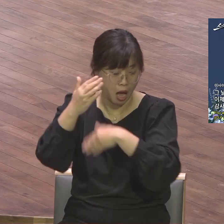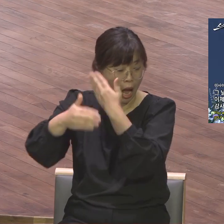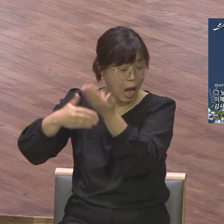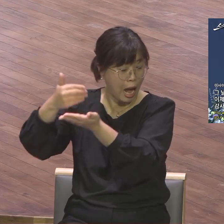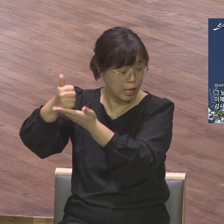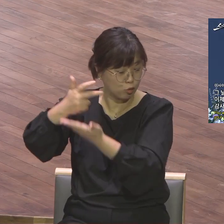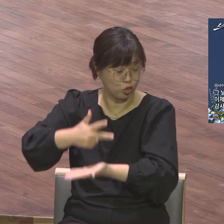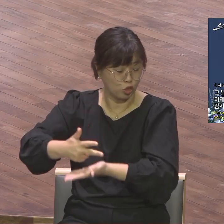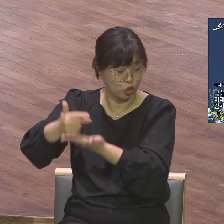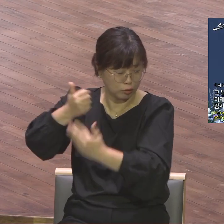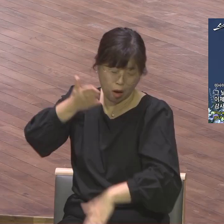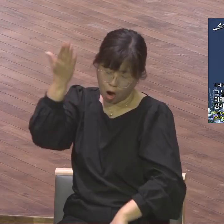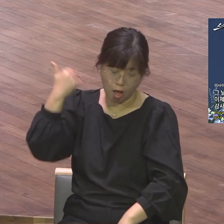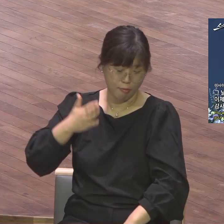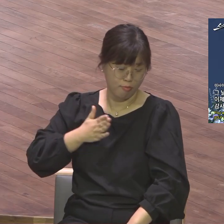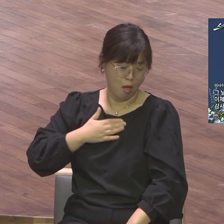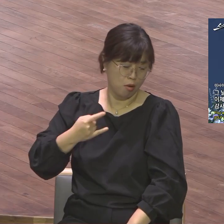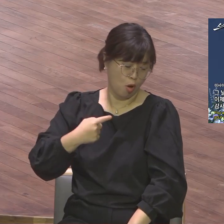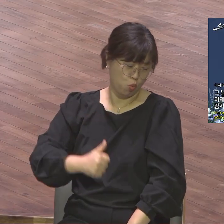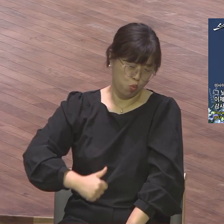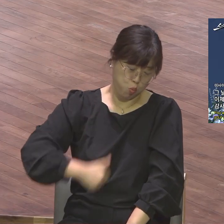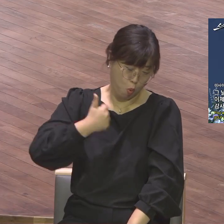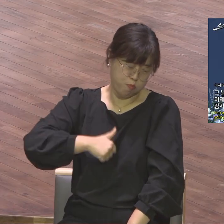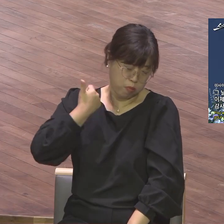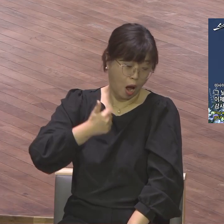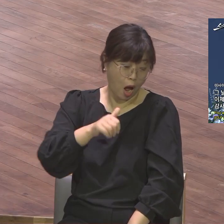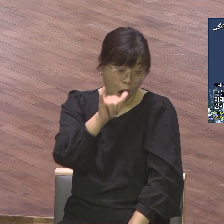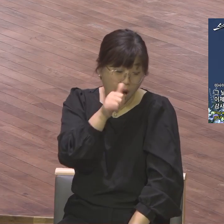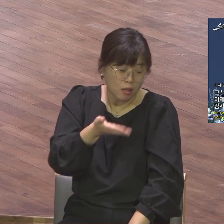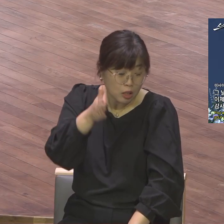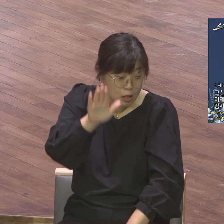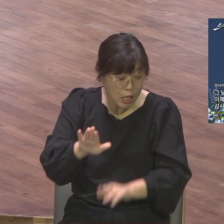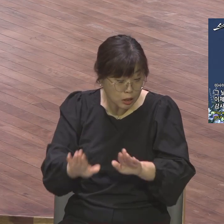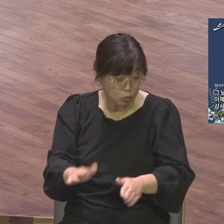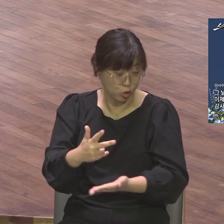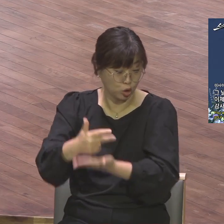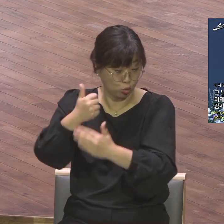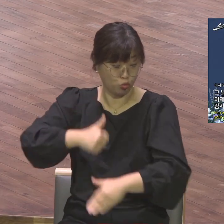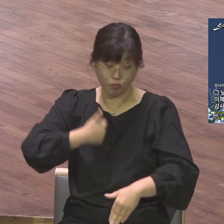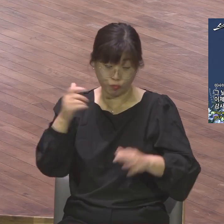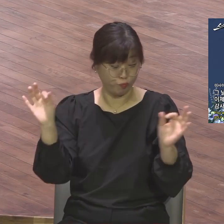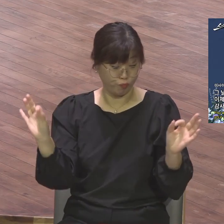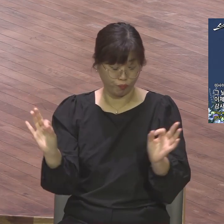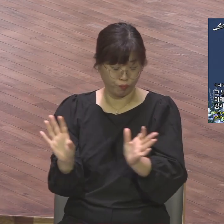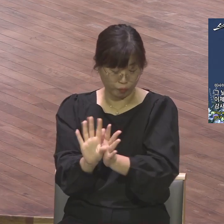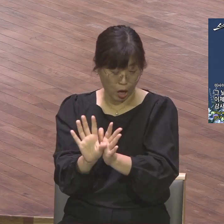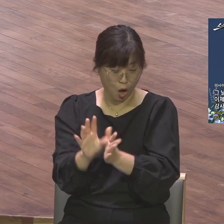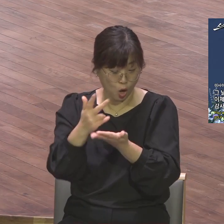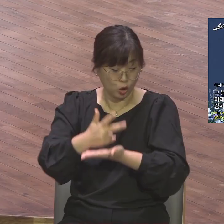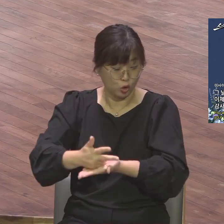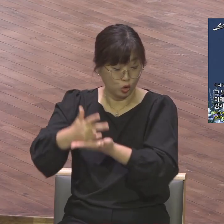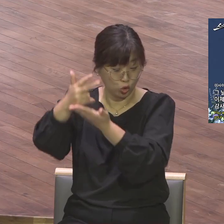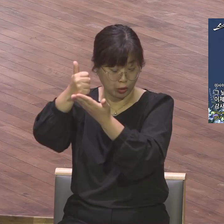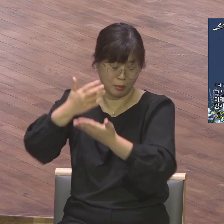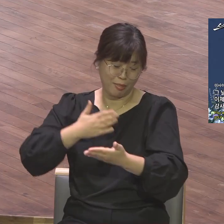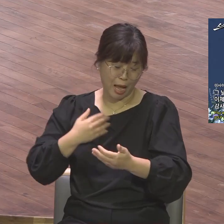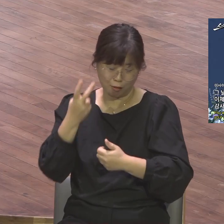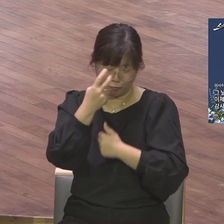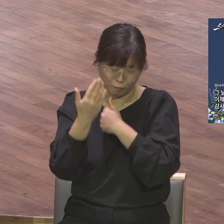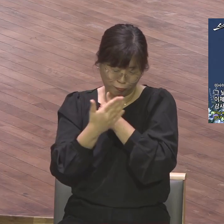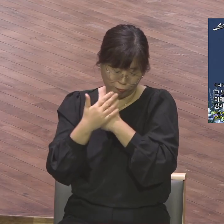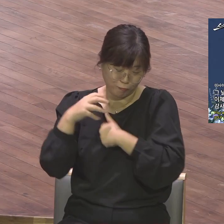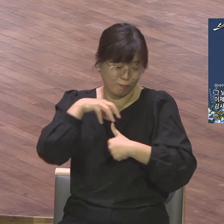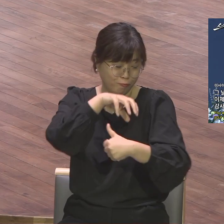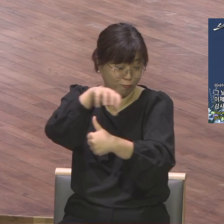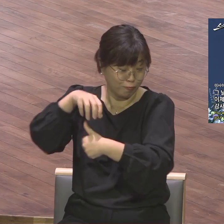여호와께서 주께서 전에는 내게 노하셨사오나 이제는 주의 진노가 돌아섰고 또 주께서